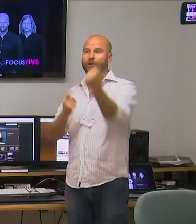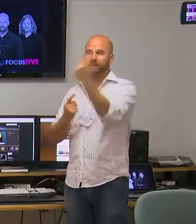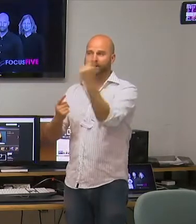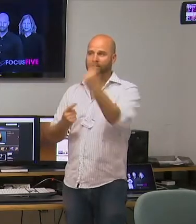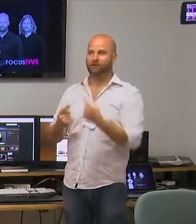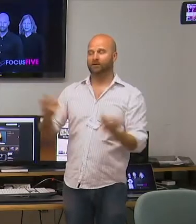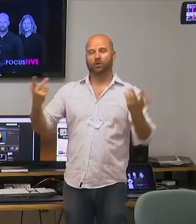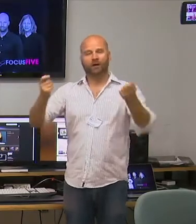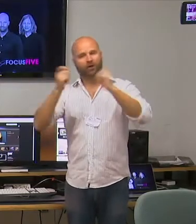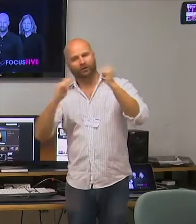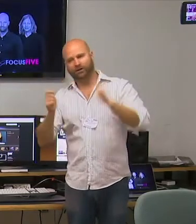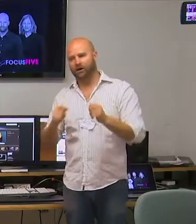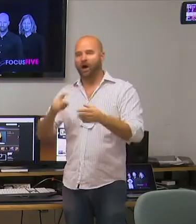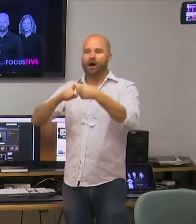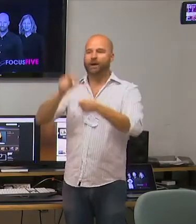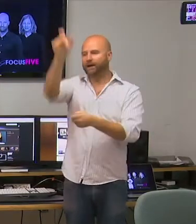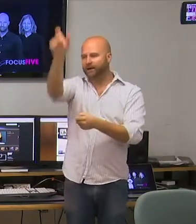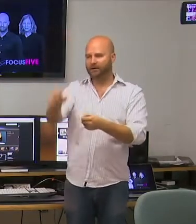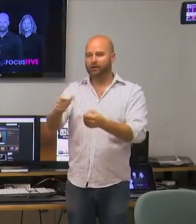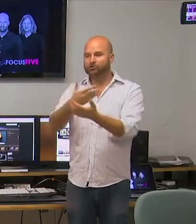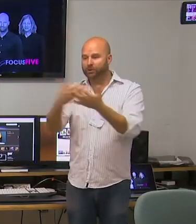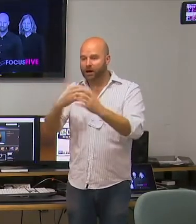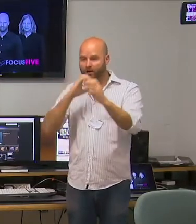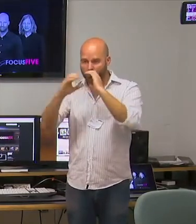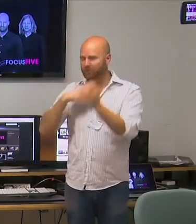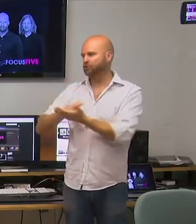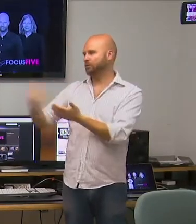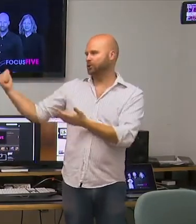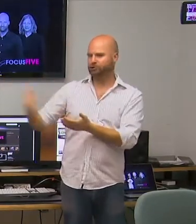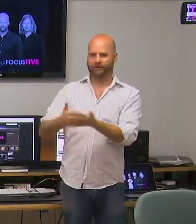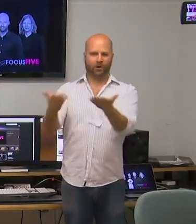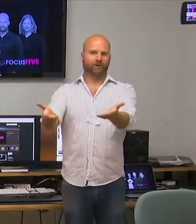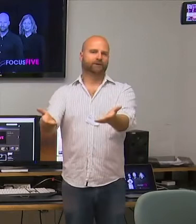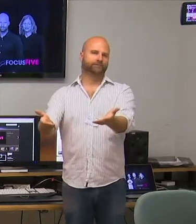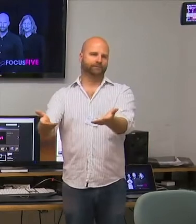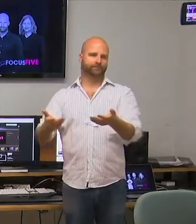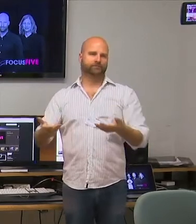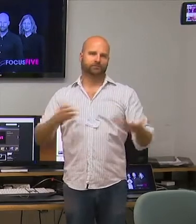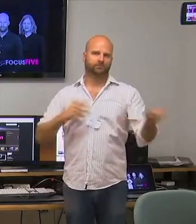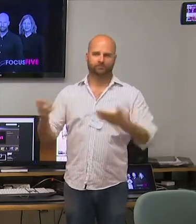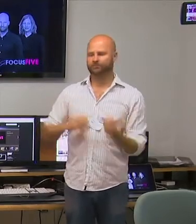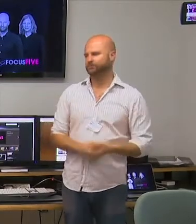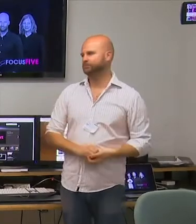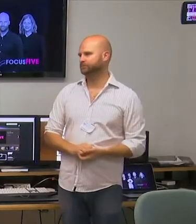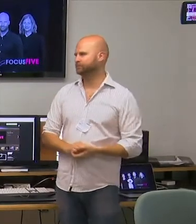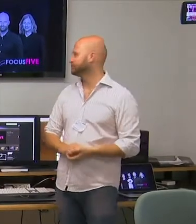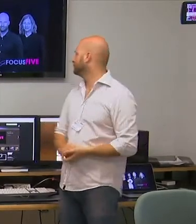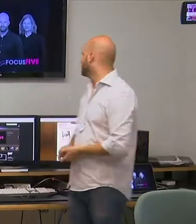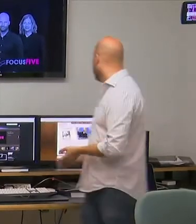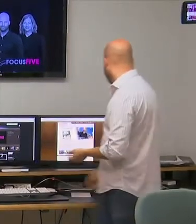so. Aber wenn Kunden kommen für Aufträge, je nachdem, was die sprechen, setzen wir einfach